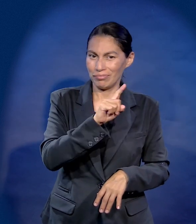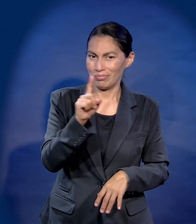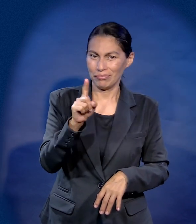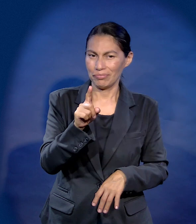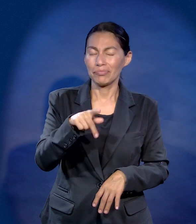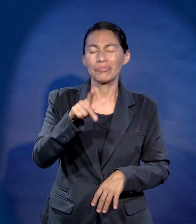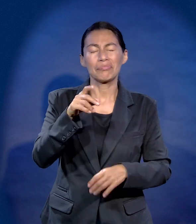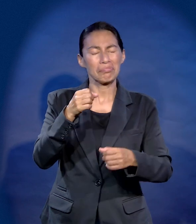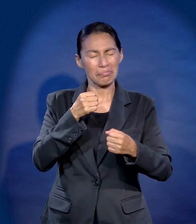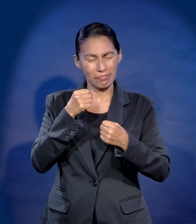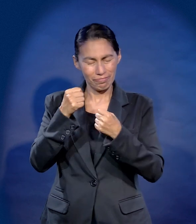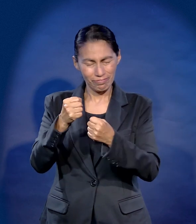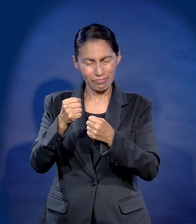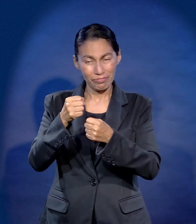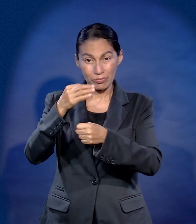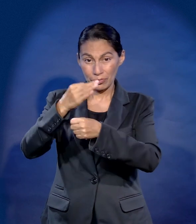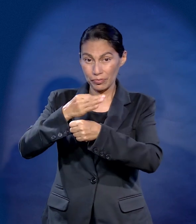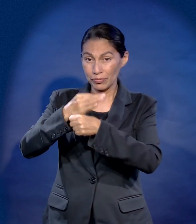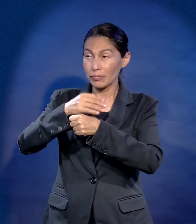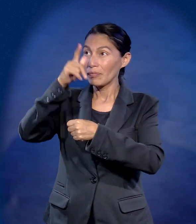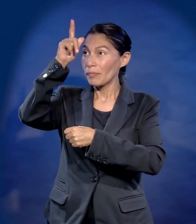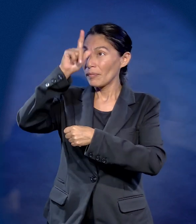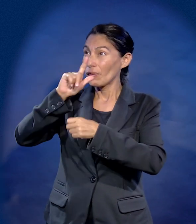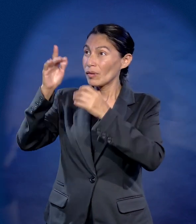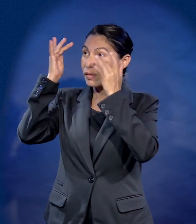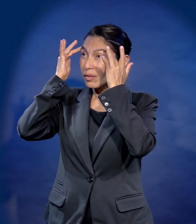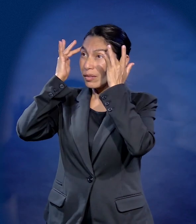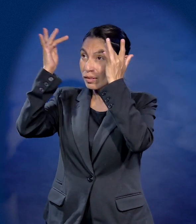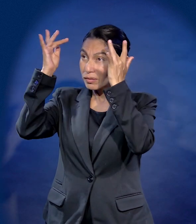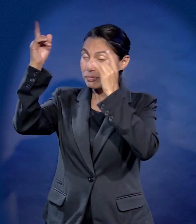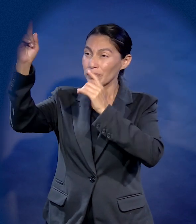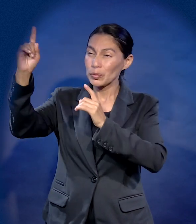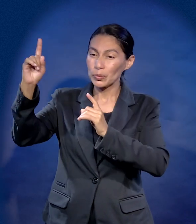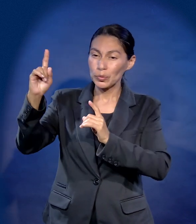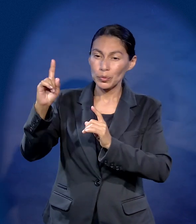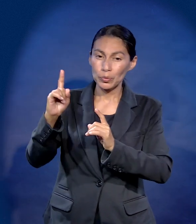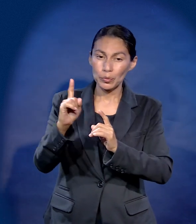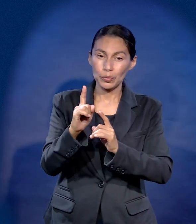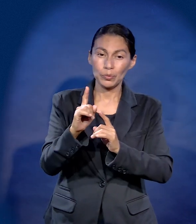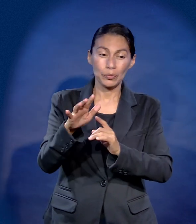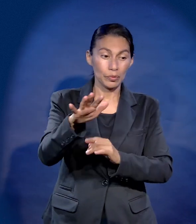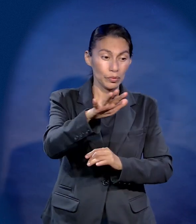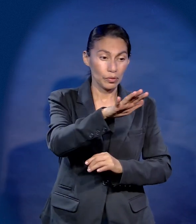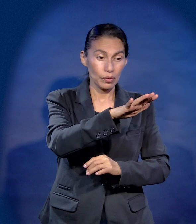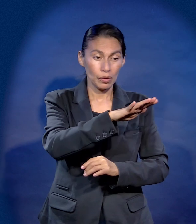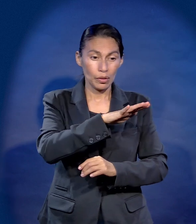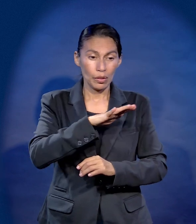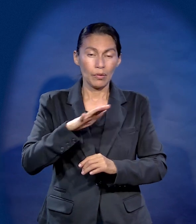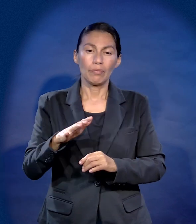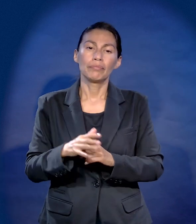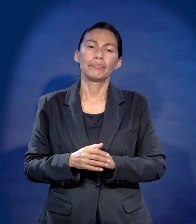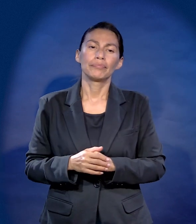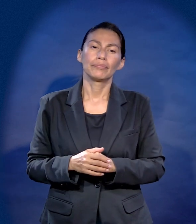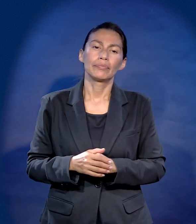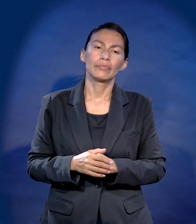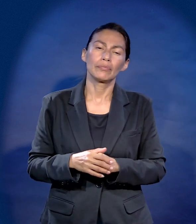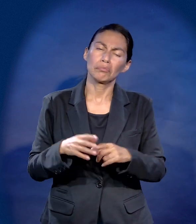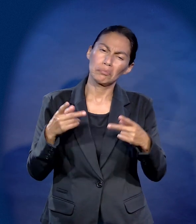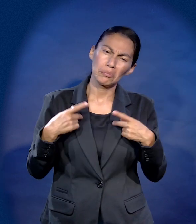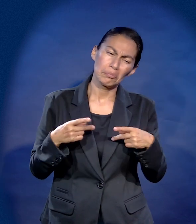Pero esta noche sé que el Espíritu Santo está presente. Y sé que entre nosotros